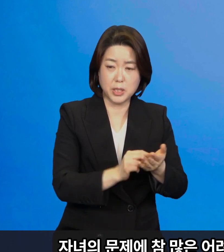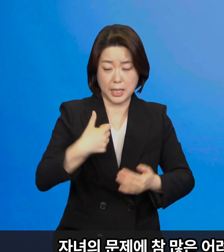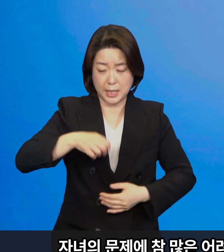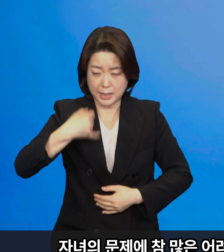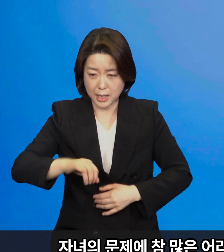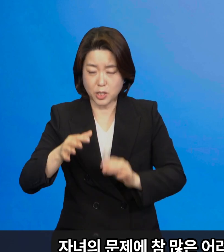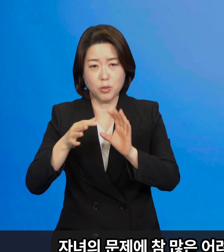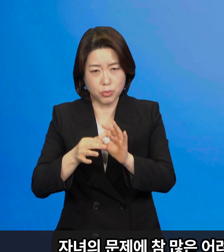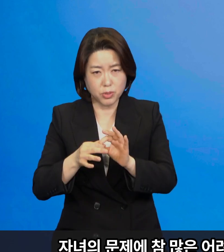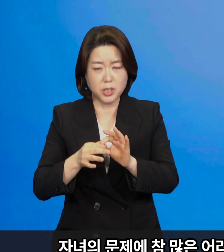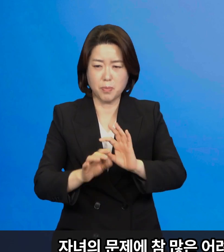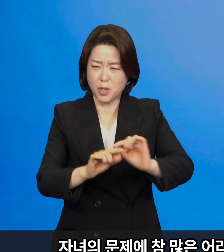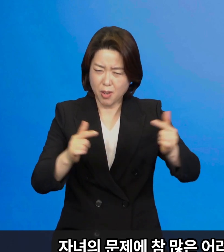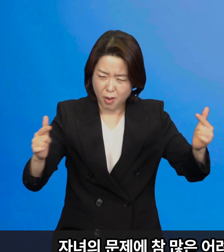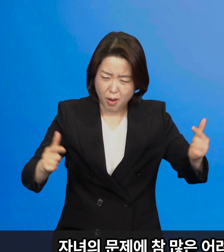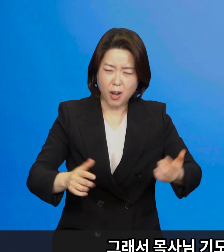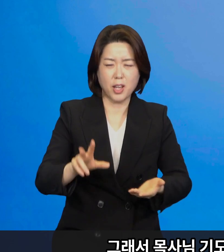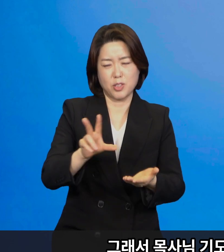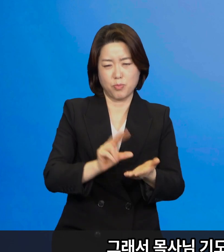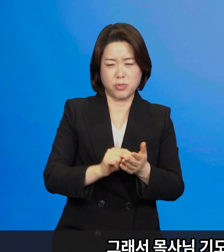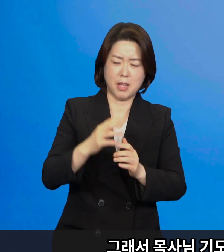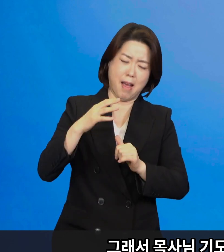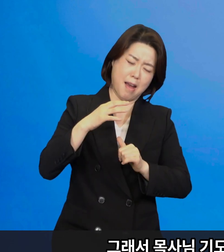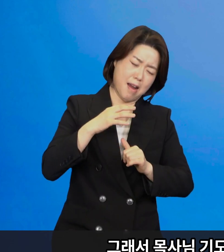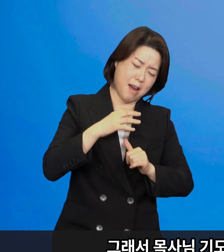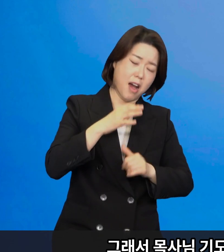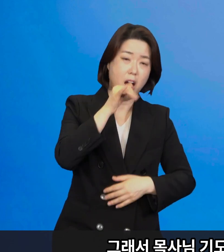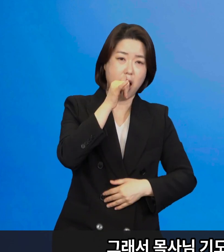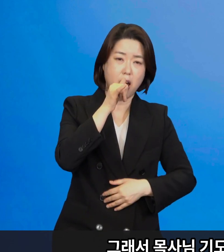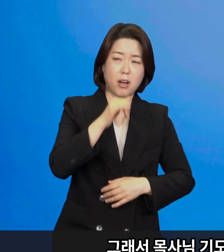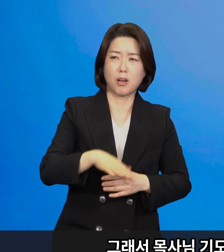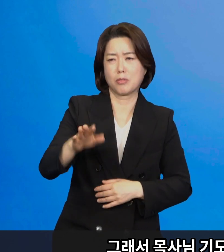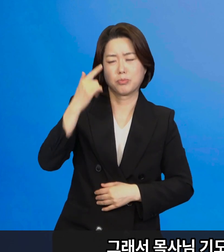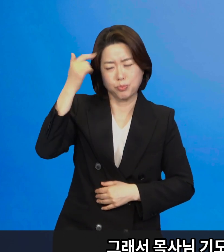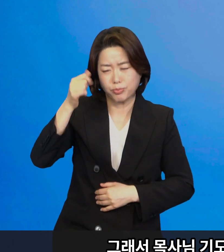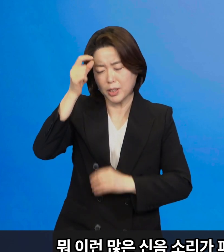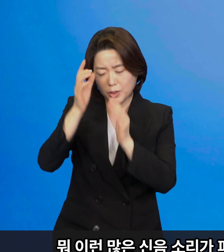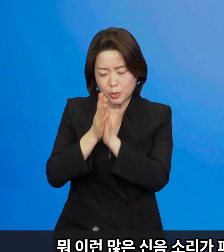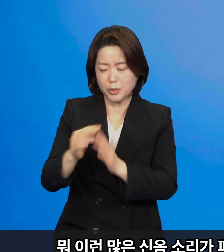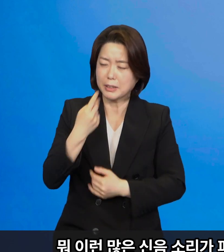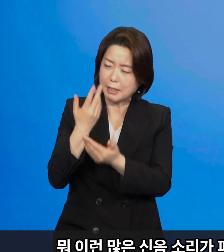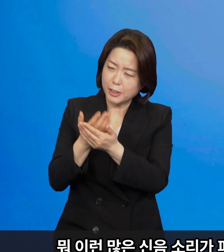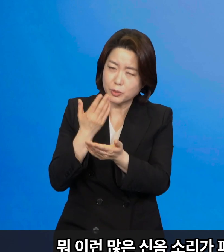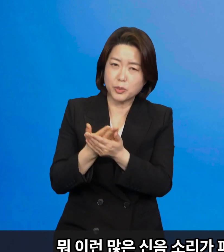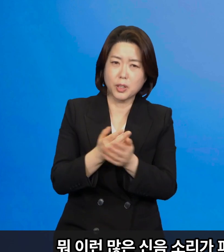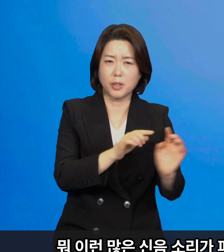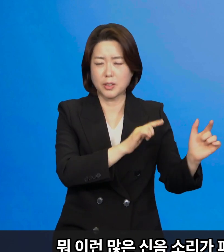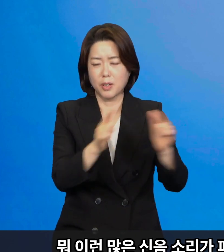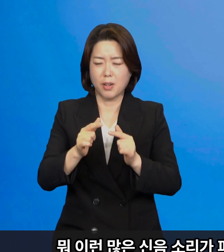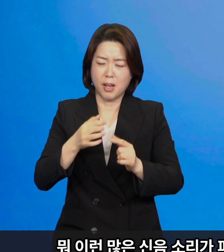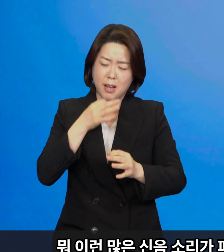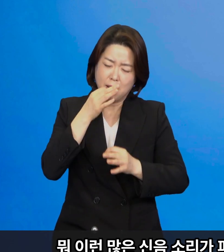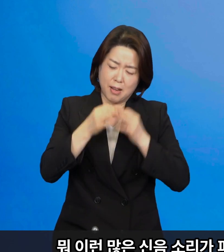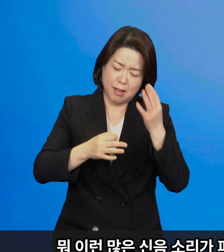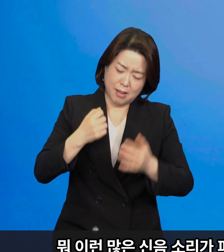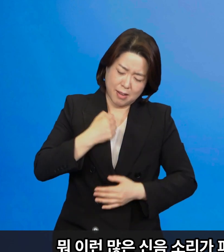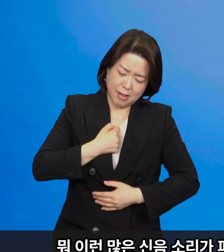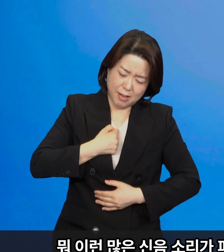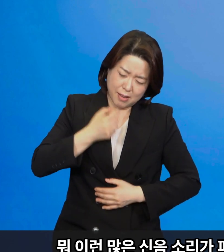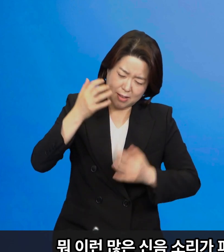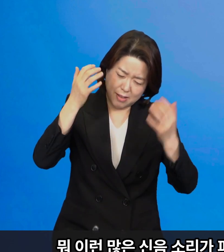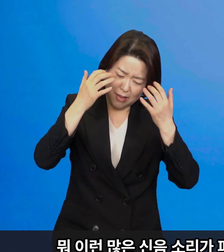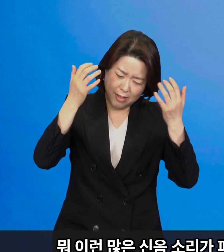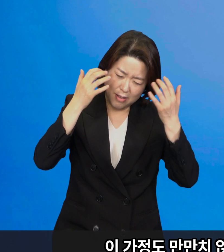어려움들이 우리 삶을 짓누릅니다. 그래서 목사님 기도해 주세요, 살려주세요, 뭐 이런 많은 신음소리가, 피조물의